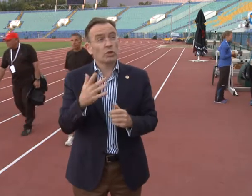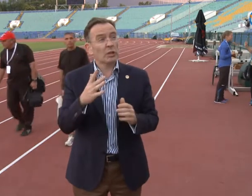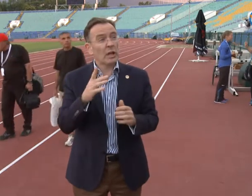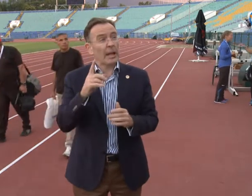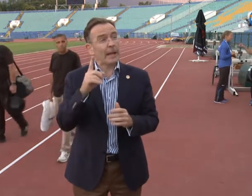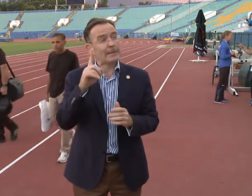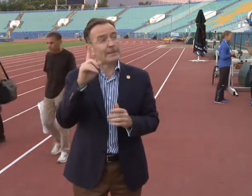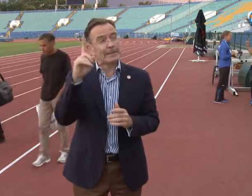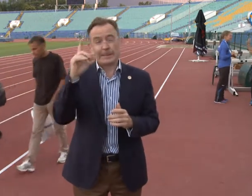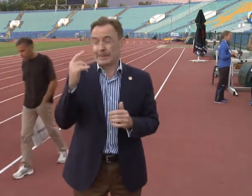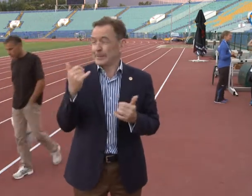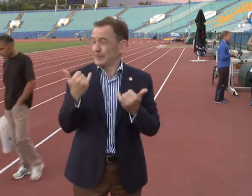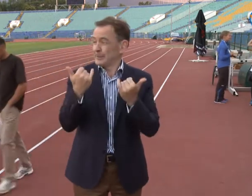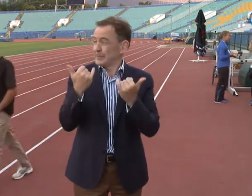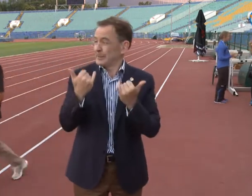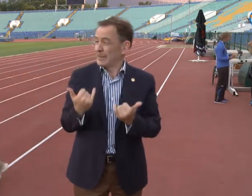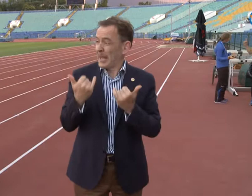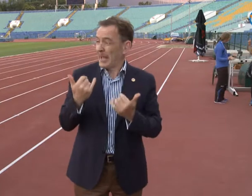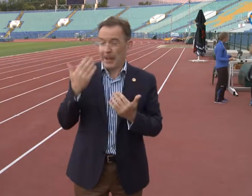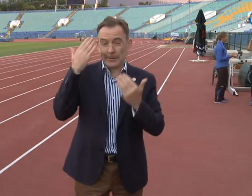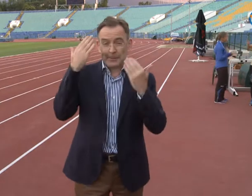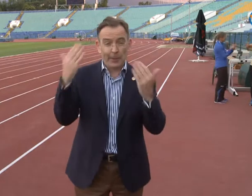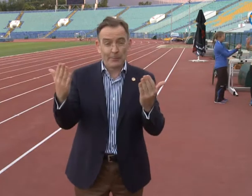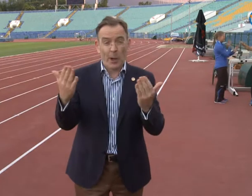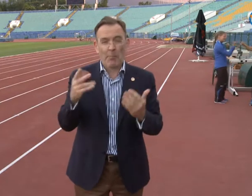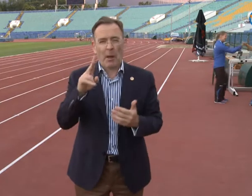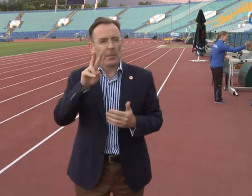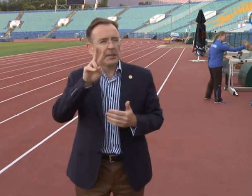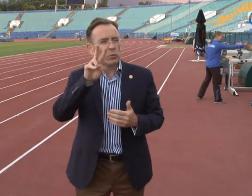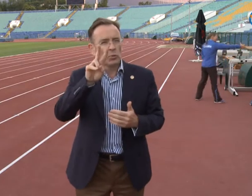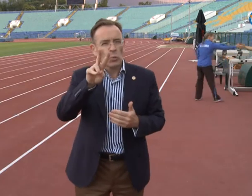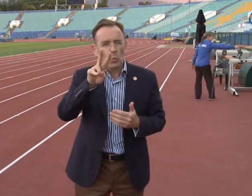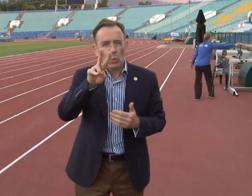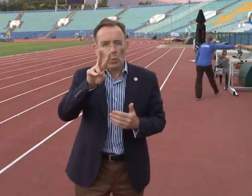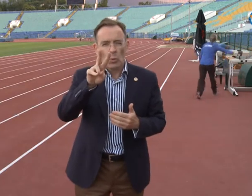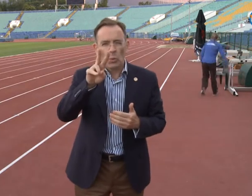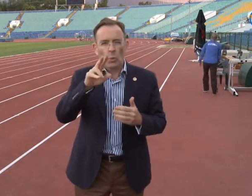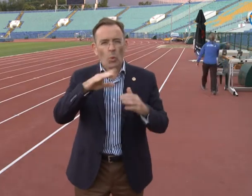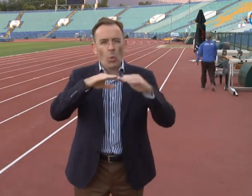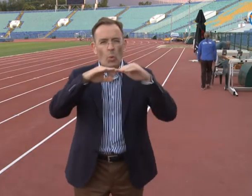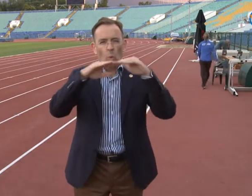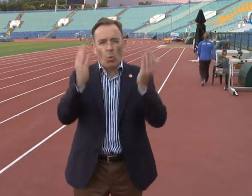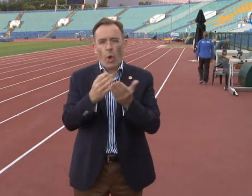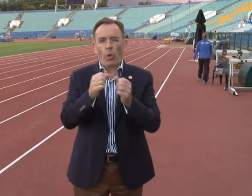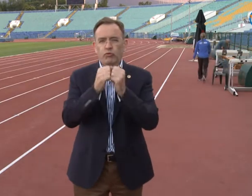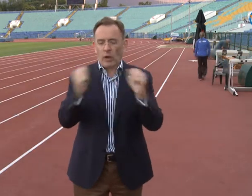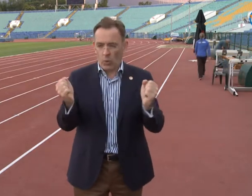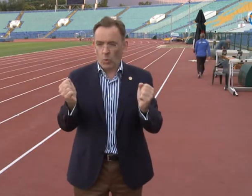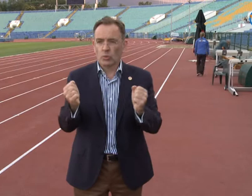In mislim, da smo podrli z današnjim dnem, mislim, da 2 svetovna